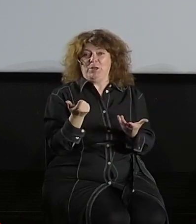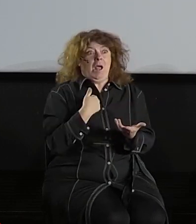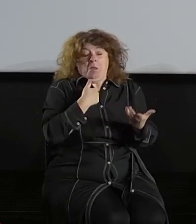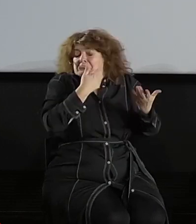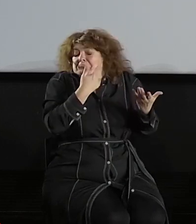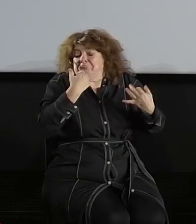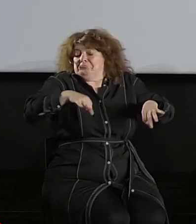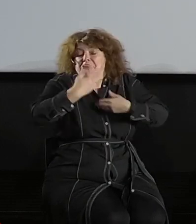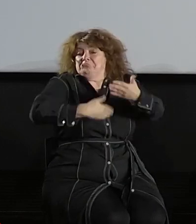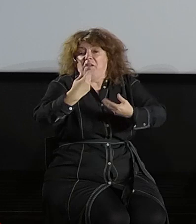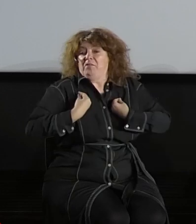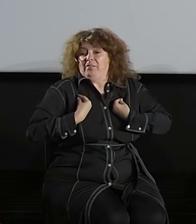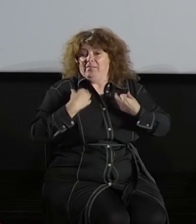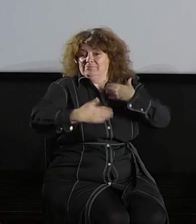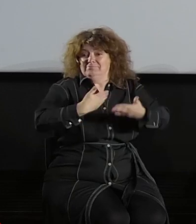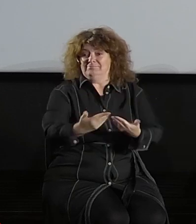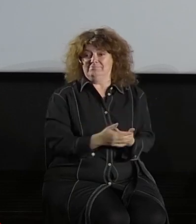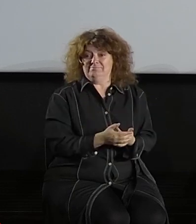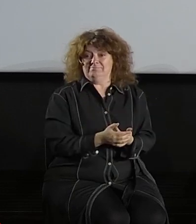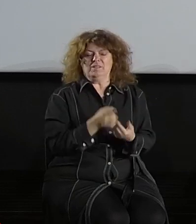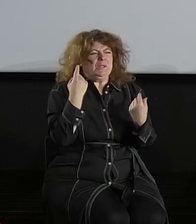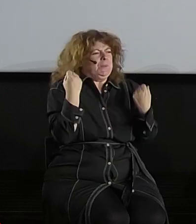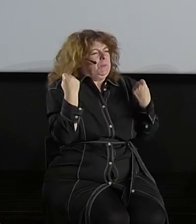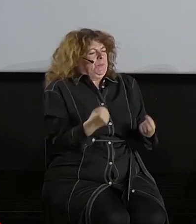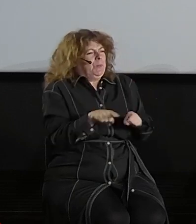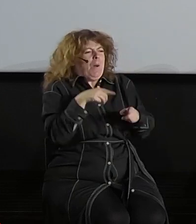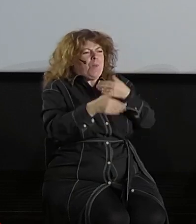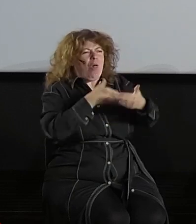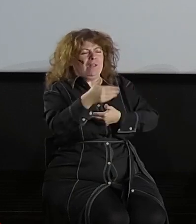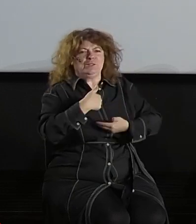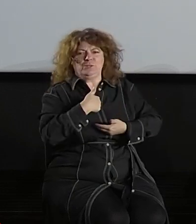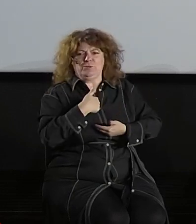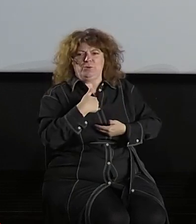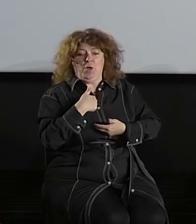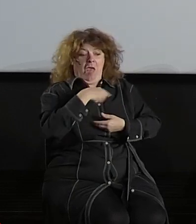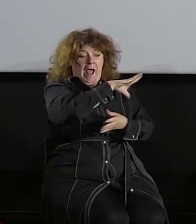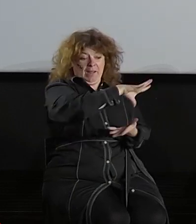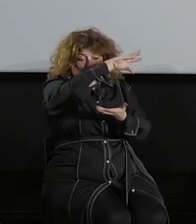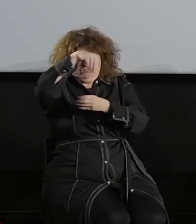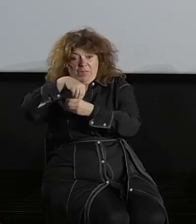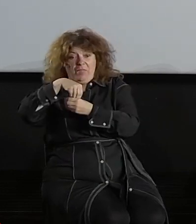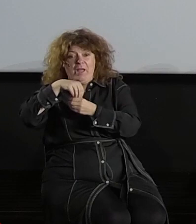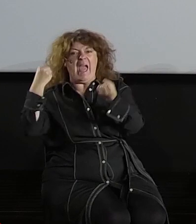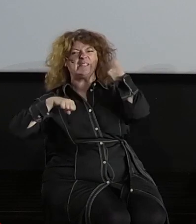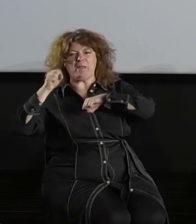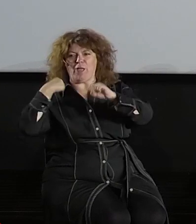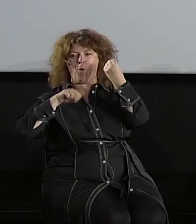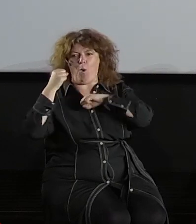no creo que es lo más fuerte de este proceso y en el espectáculo creo que hemos tratado también de